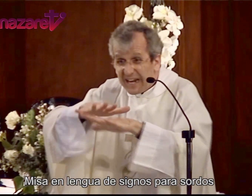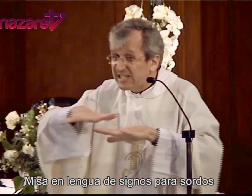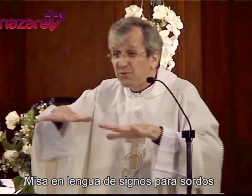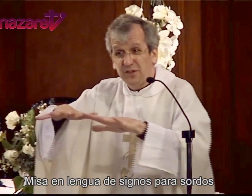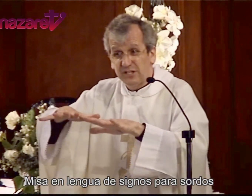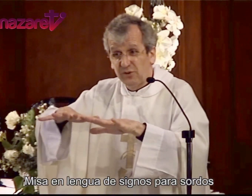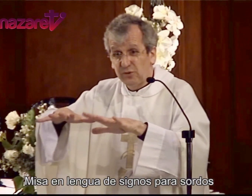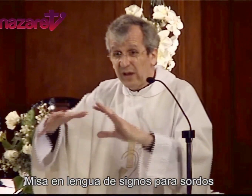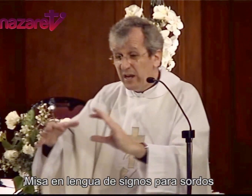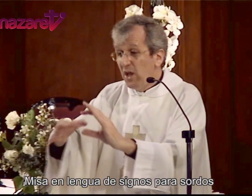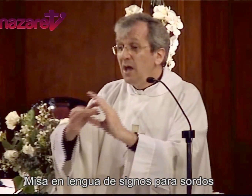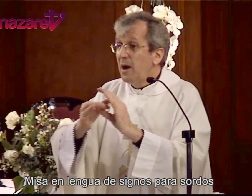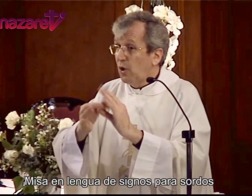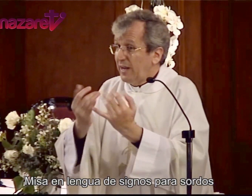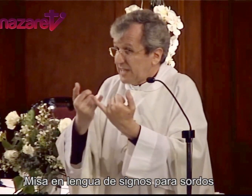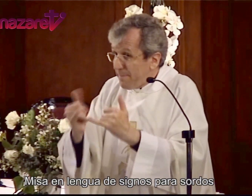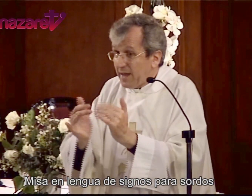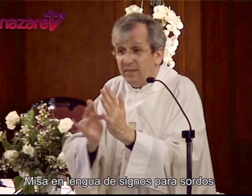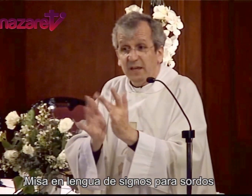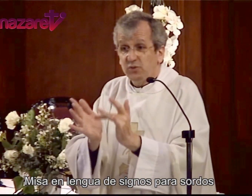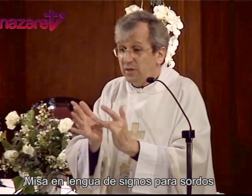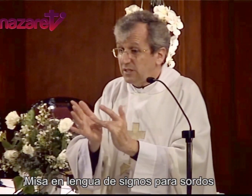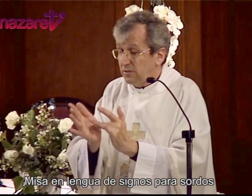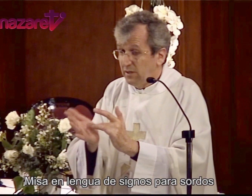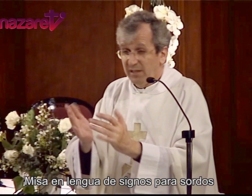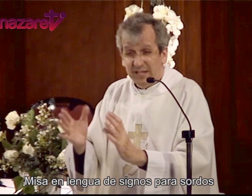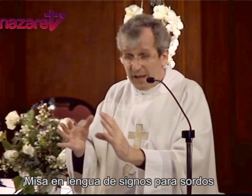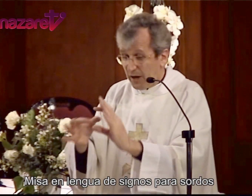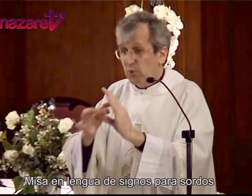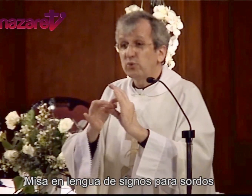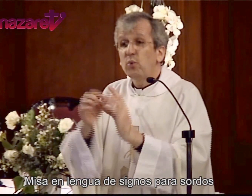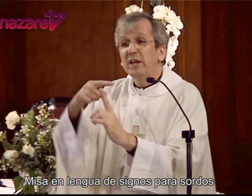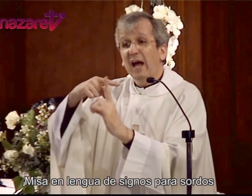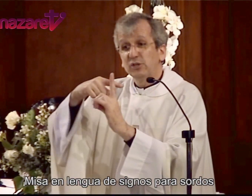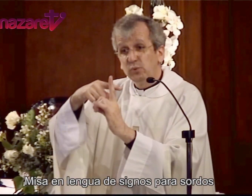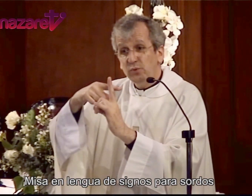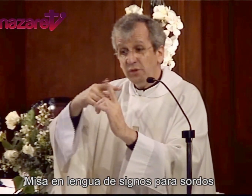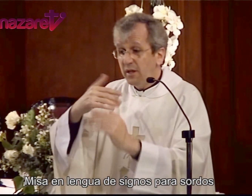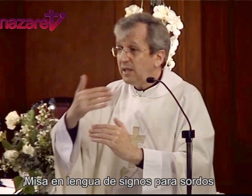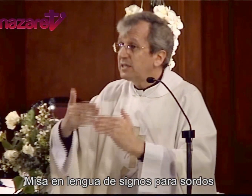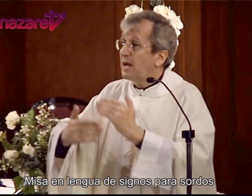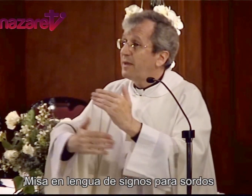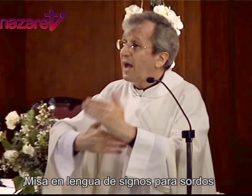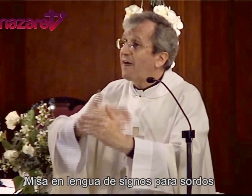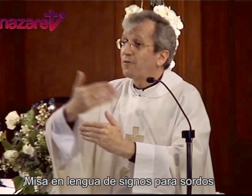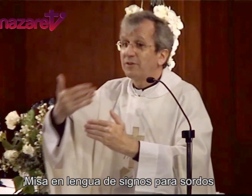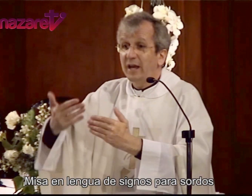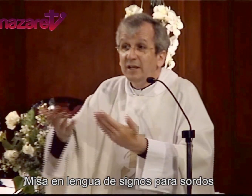Las situaciones Que nos tocan Con esa paz De Jesucristo De sabernos Unir A su cruz Y de saber Afrontar